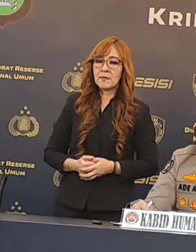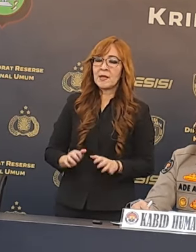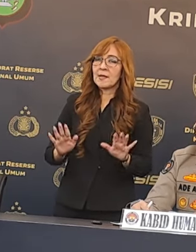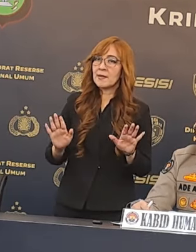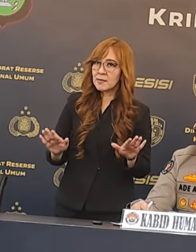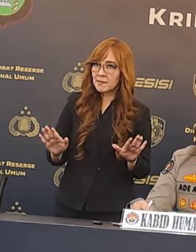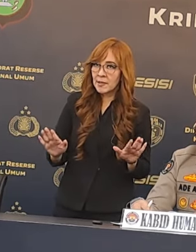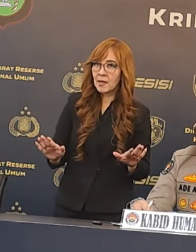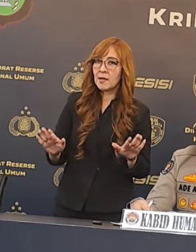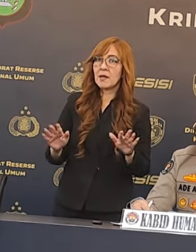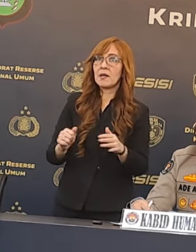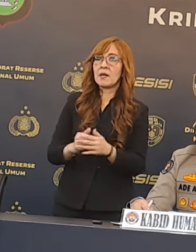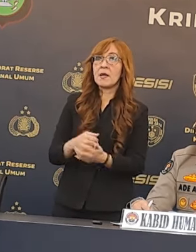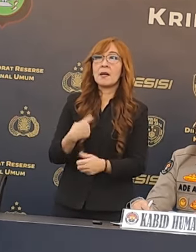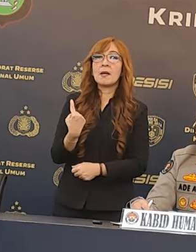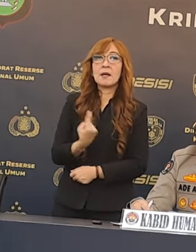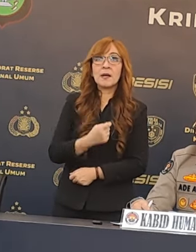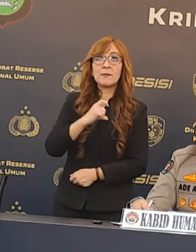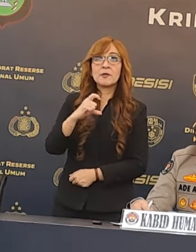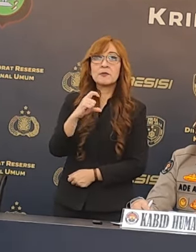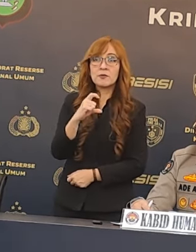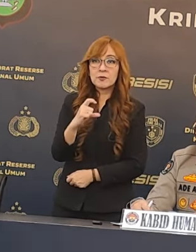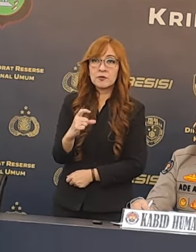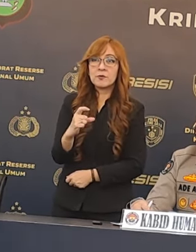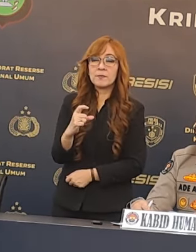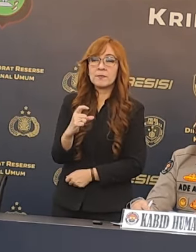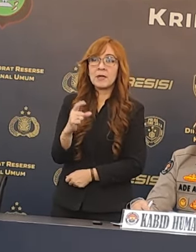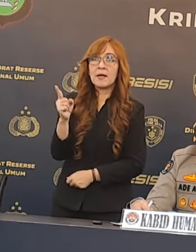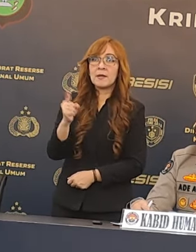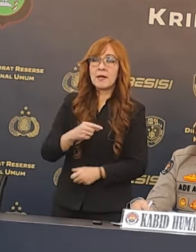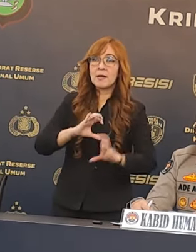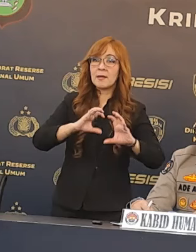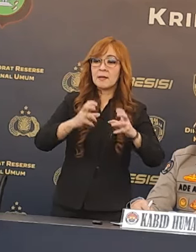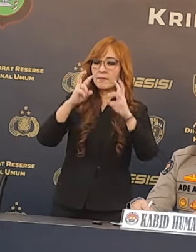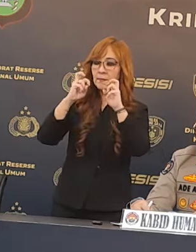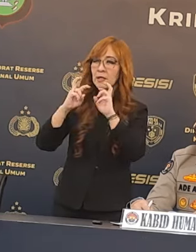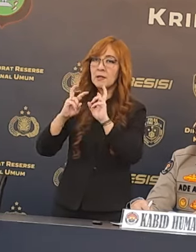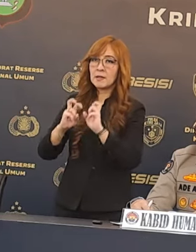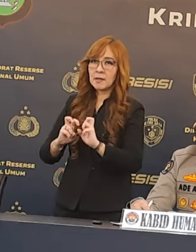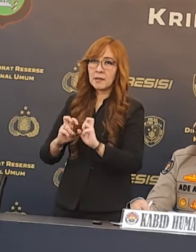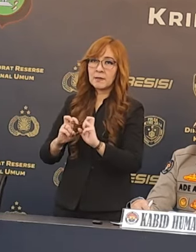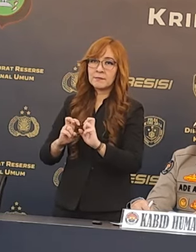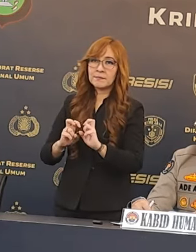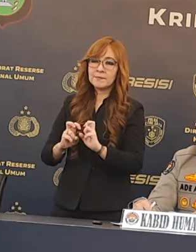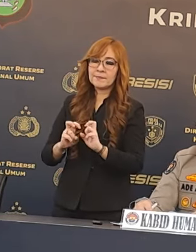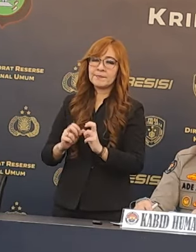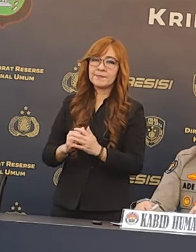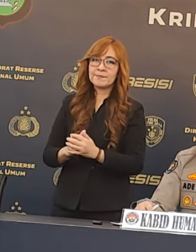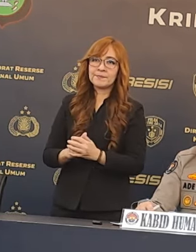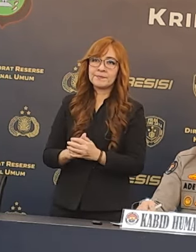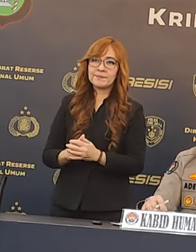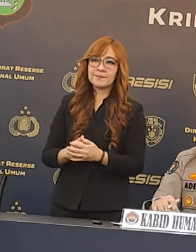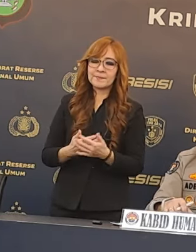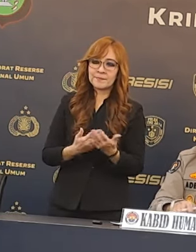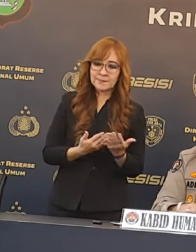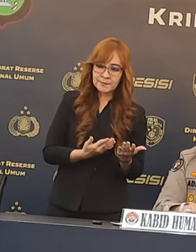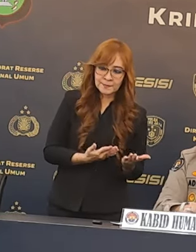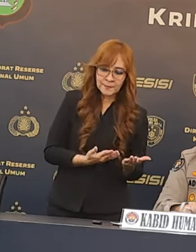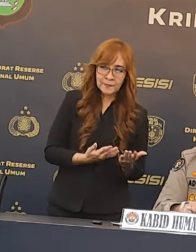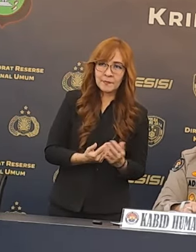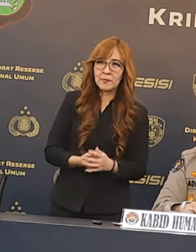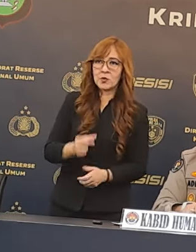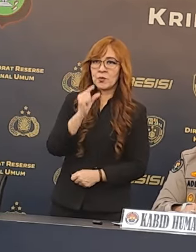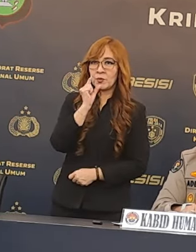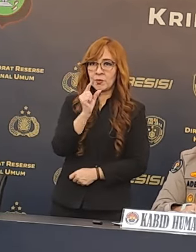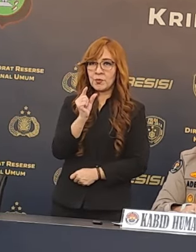Sementara kami cukupkan, kami dari tim penyidik, kami kembalikan lagi kepada Pak Kabit Humas mungkin untuk